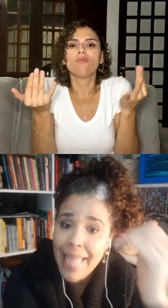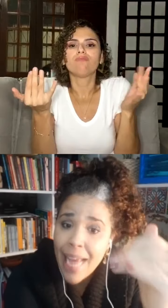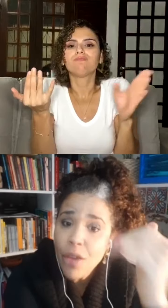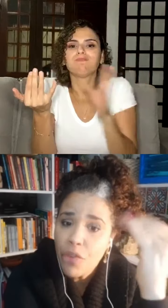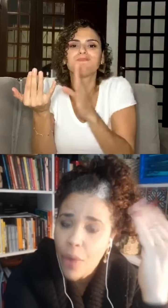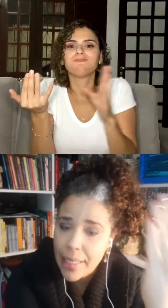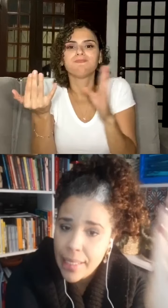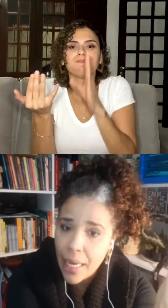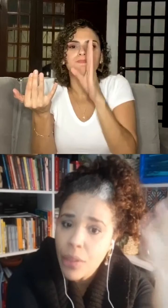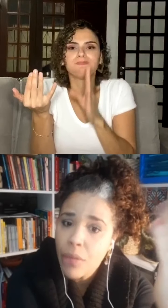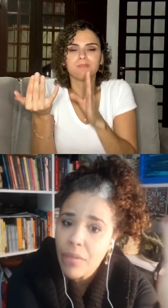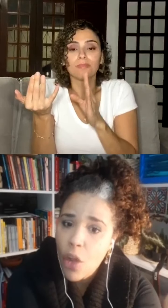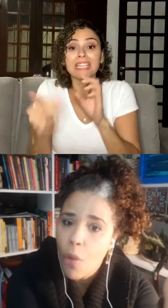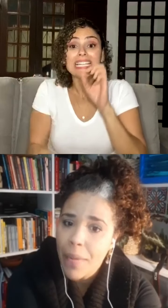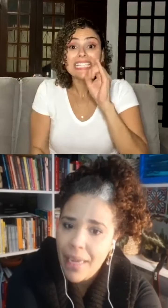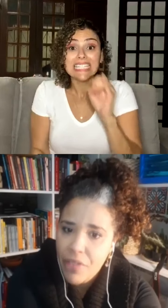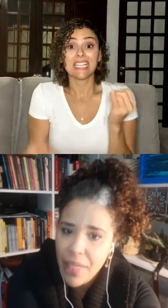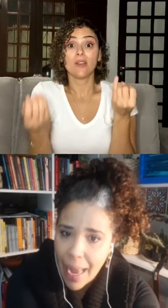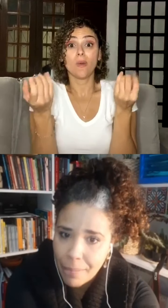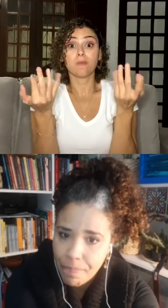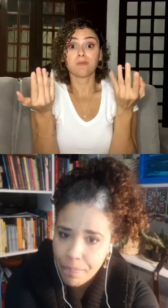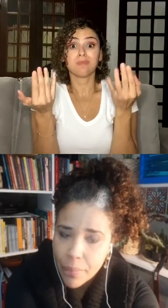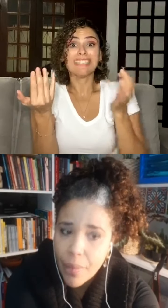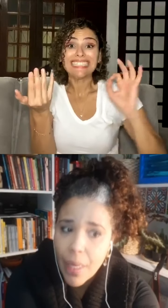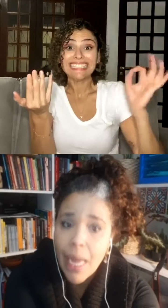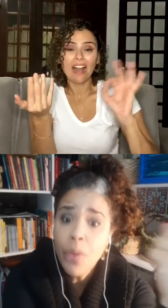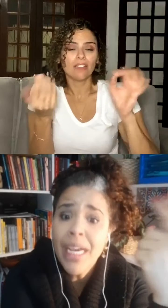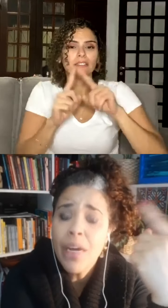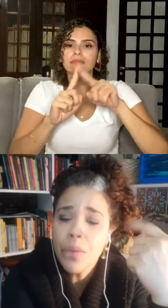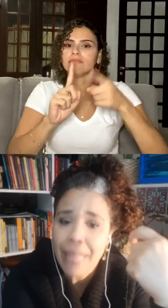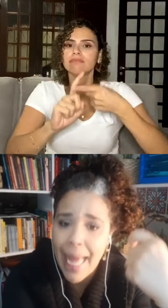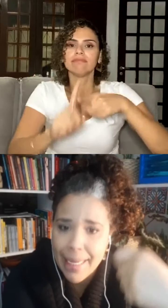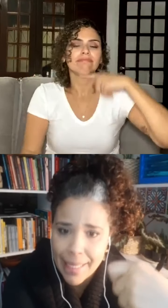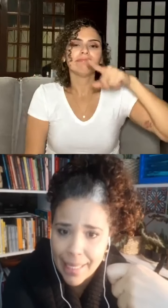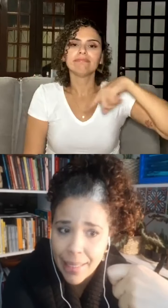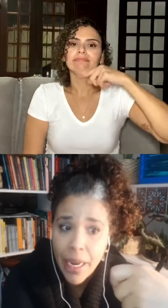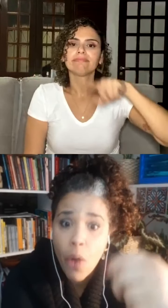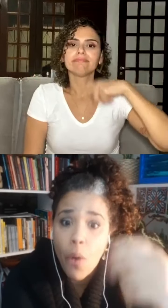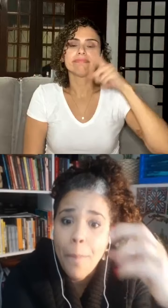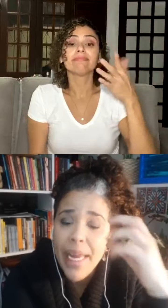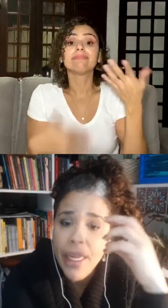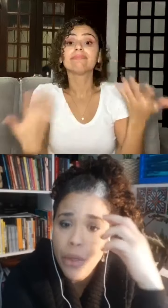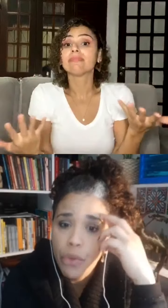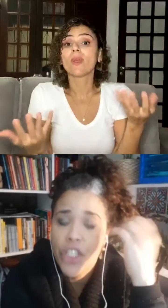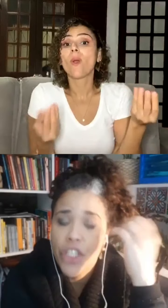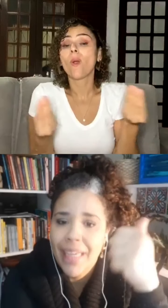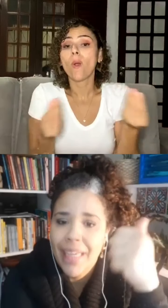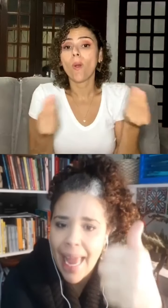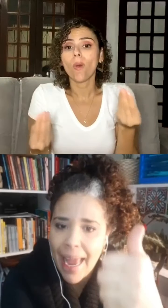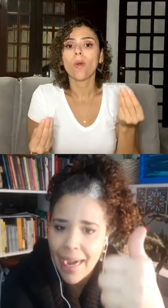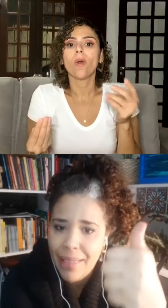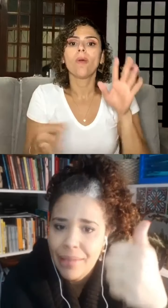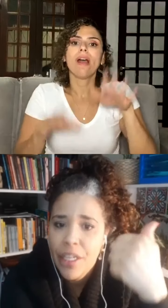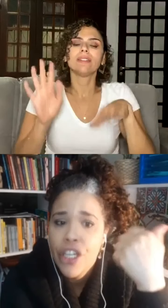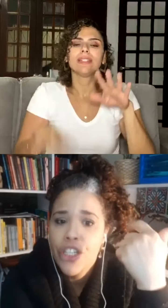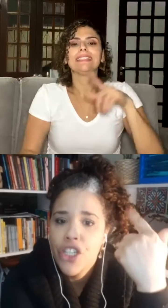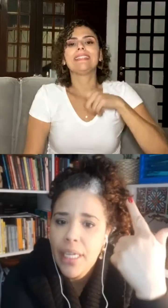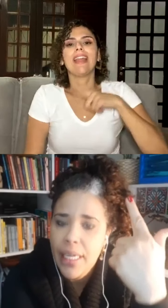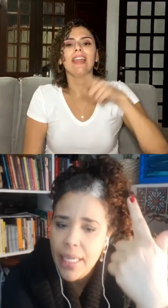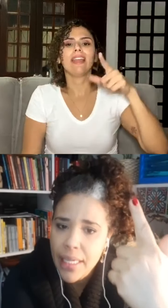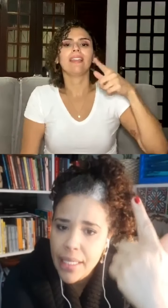Sem ovulação não tem como engravidar. O que acontece com períodos de guerra,